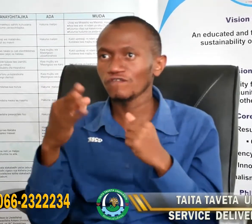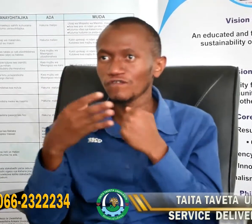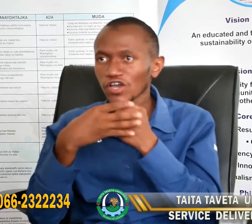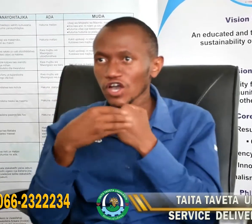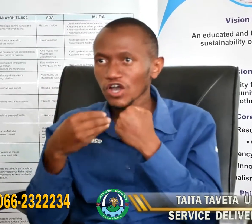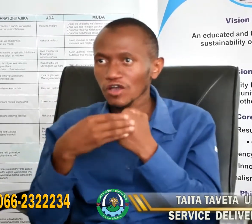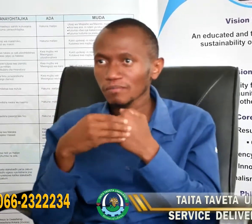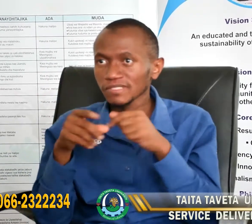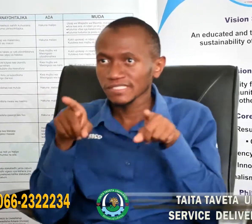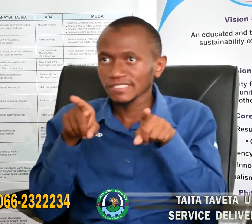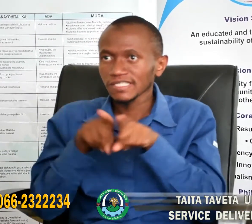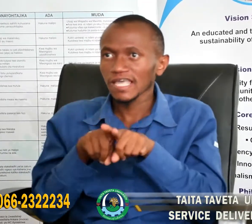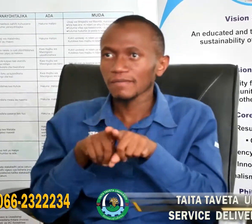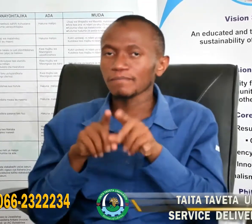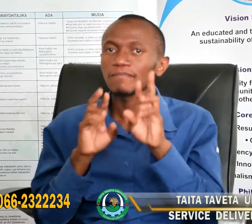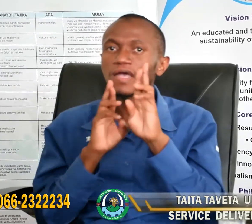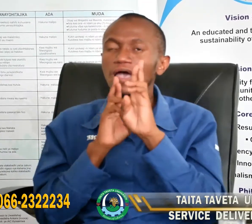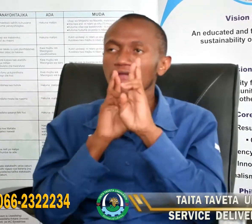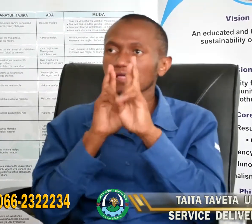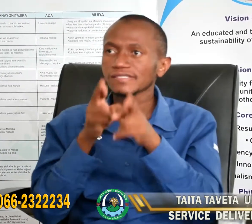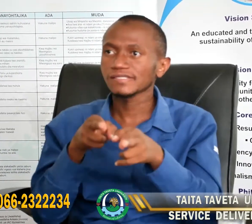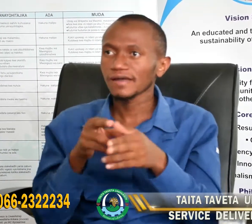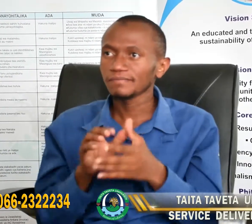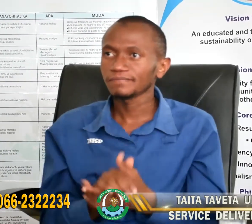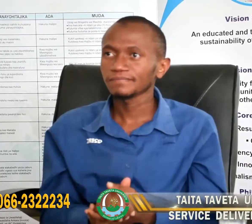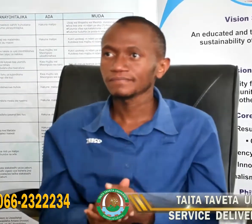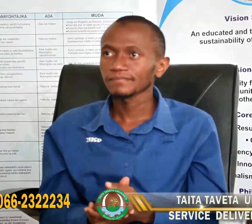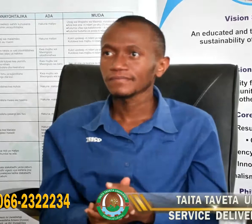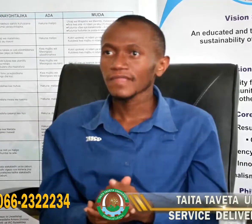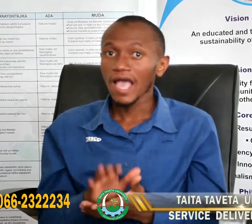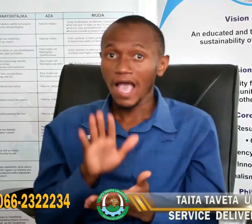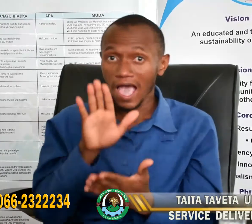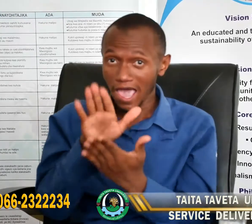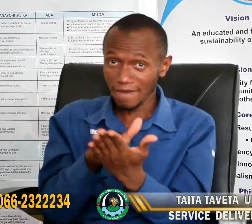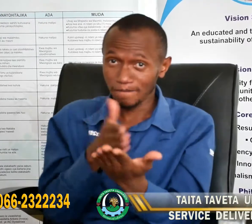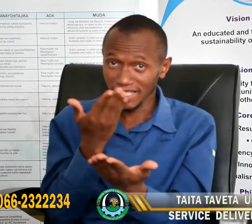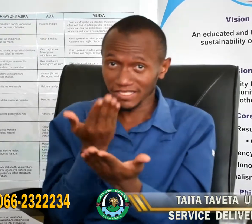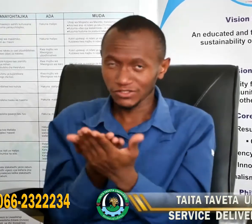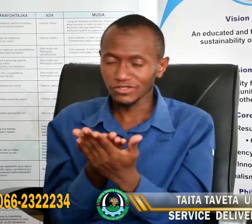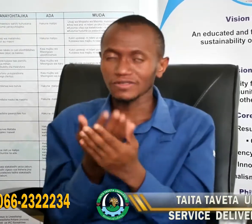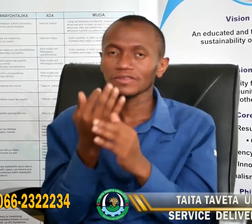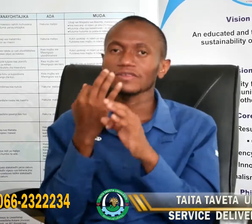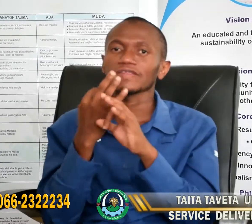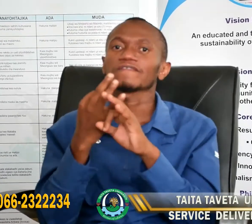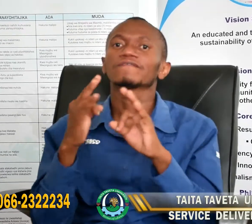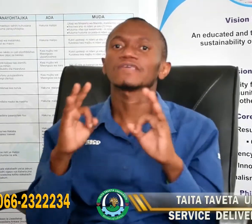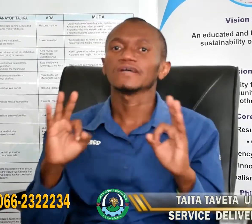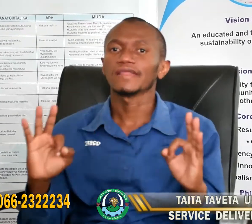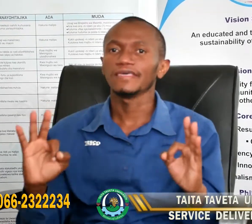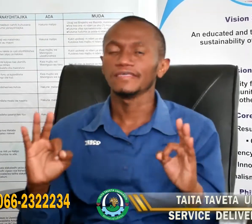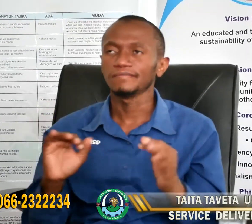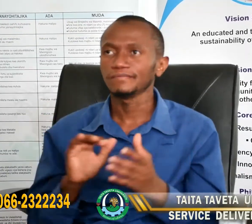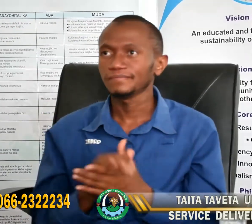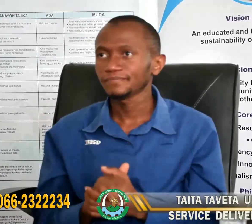kwa ukamilifu, kadi ya mtihani, kitambulisho cha mwanafunzi.